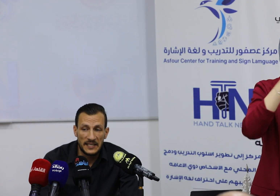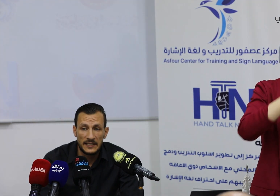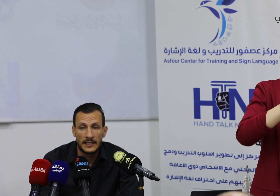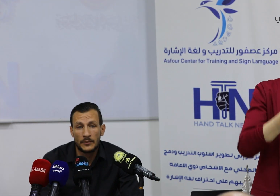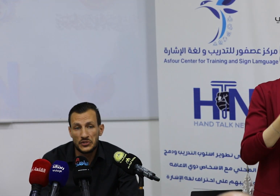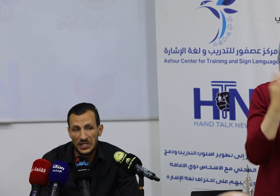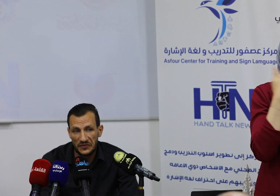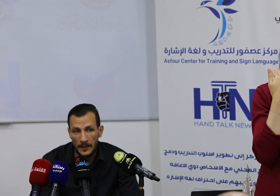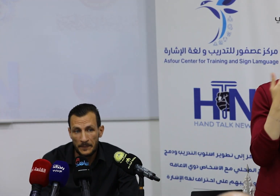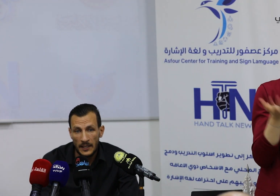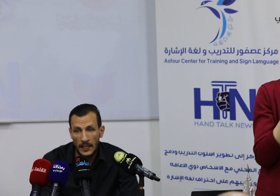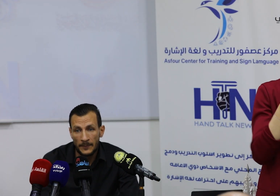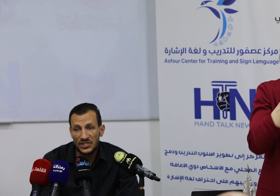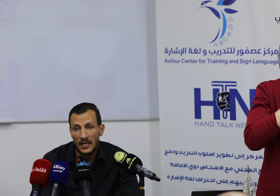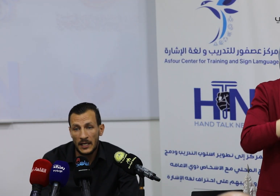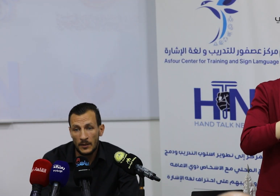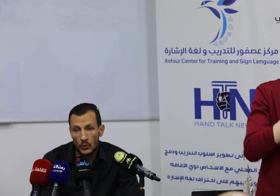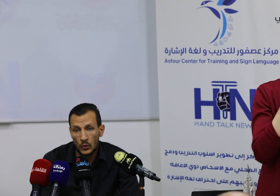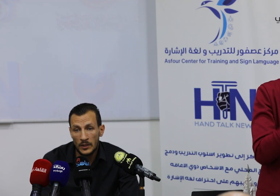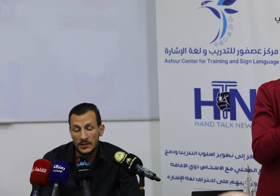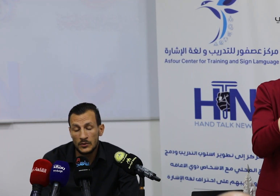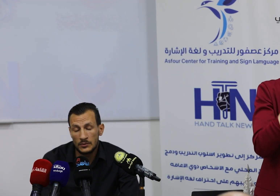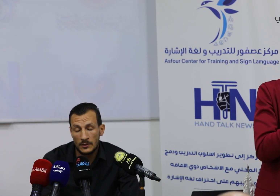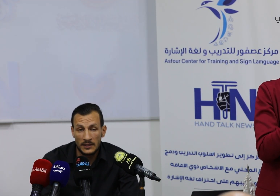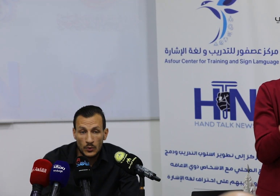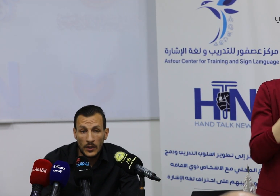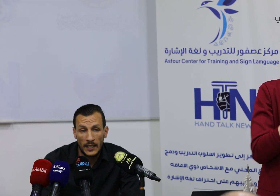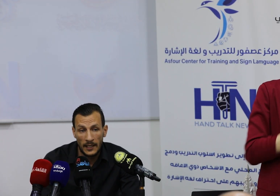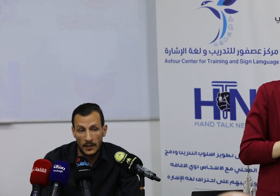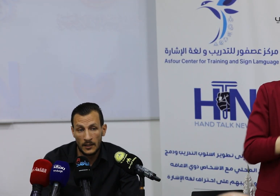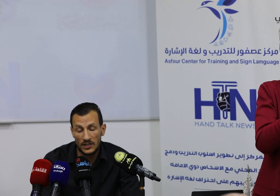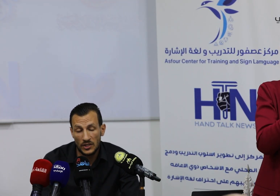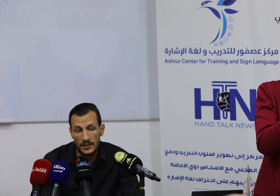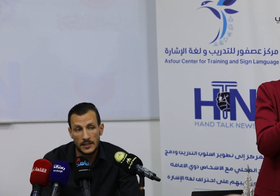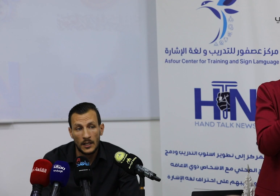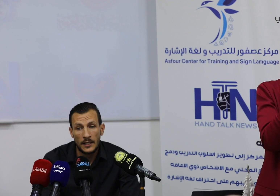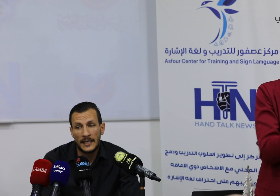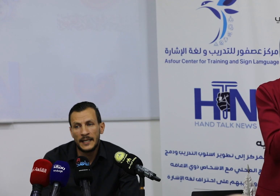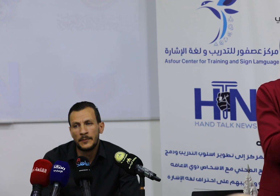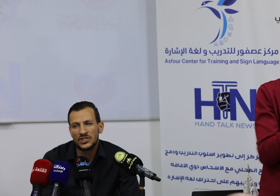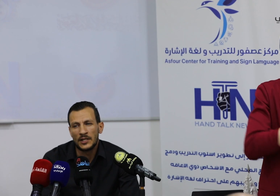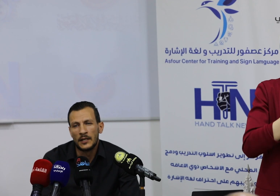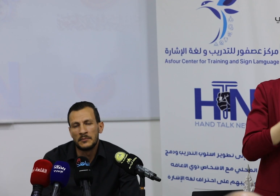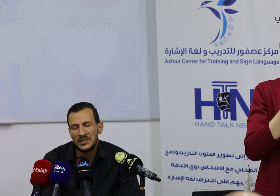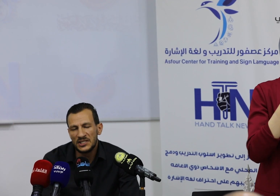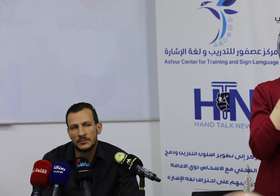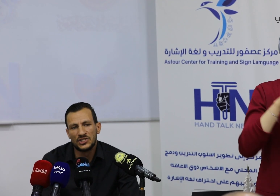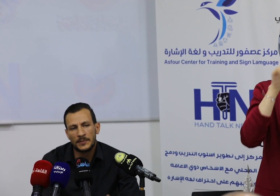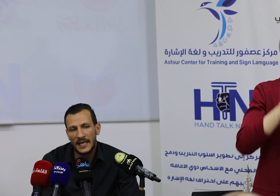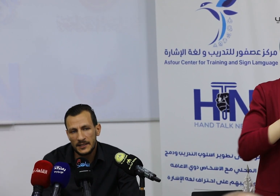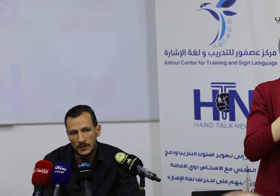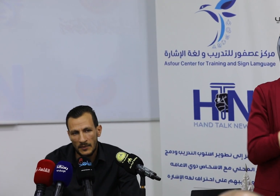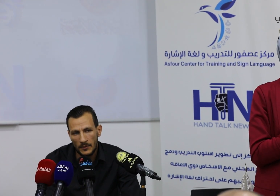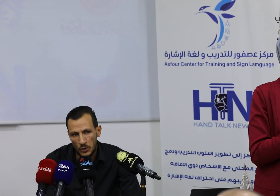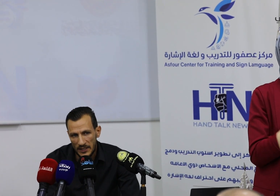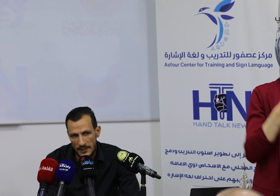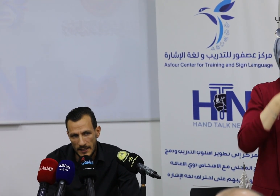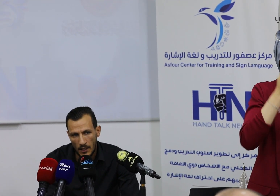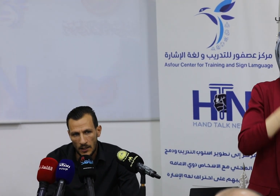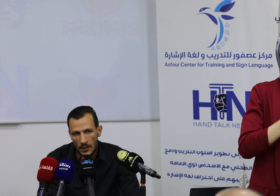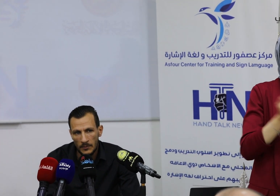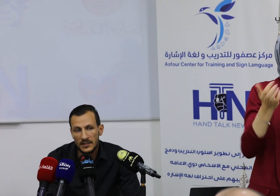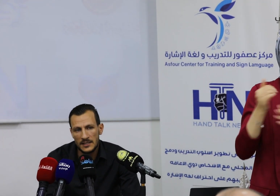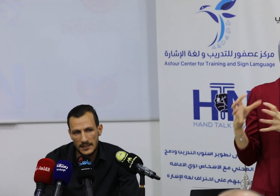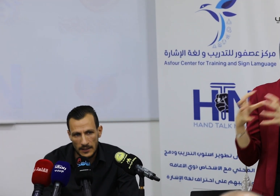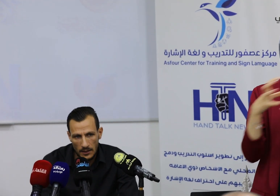مركز صحي كان مستشفى، عم نشتغل على هذا الموضوع لتطوير هاي الاشخاص. يعني احنا عم نشتغل بنجيب كادر مثلا من وزاره